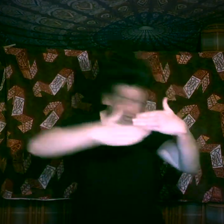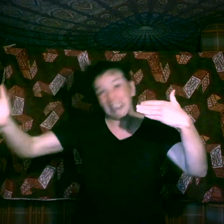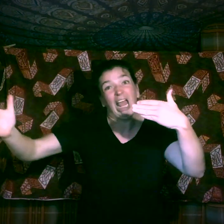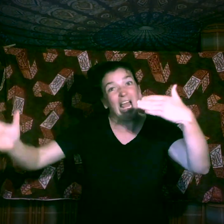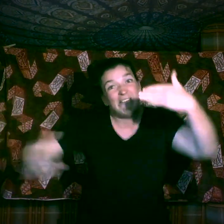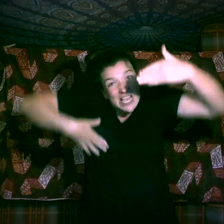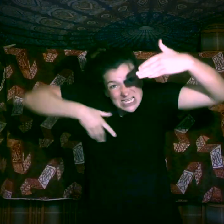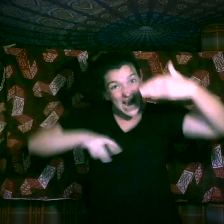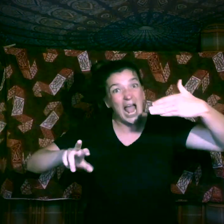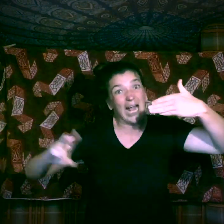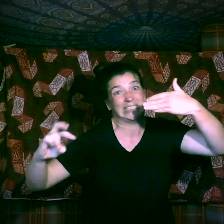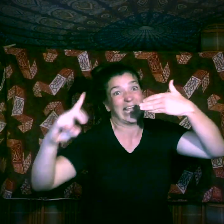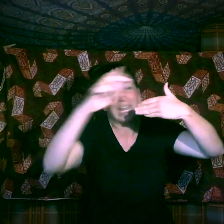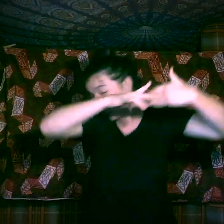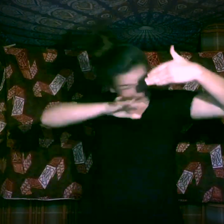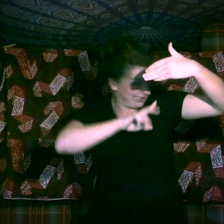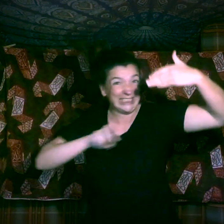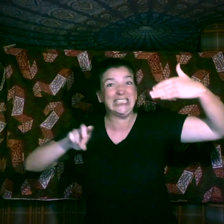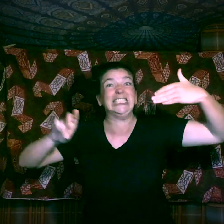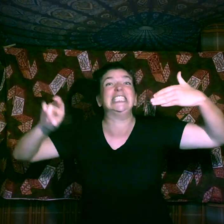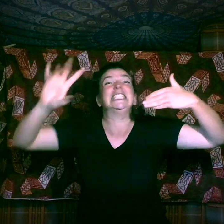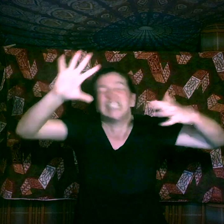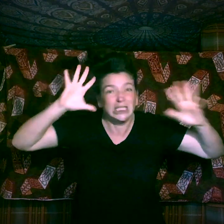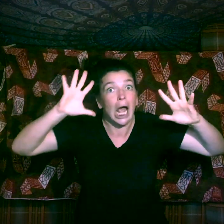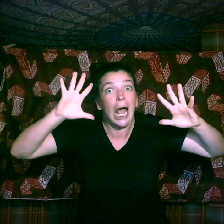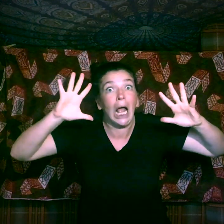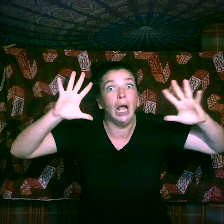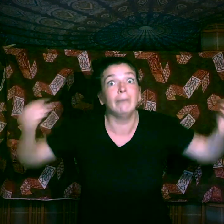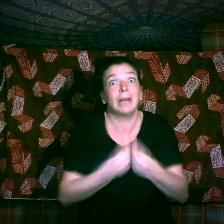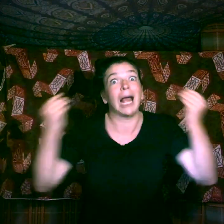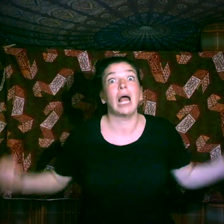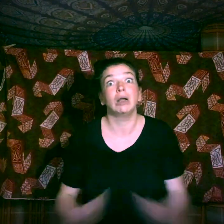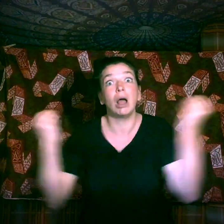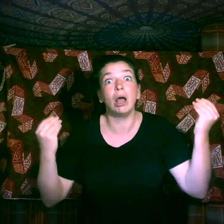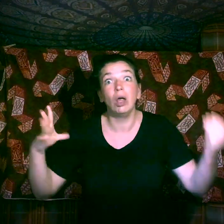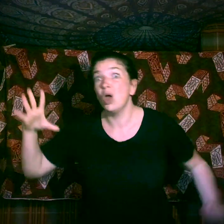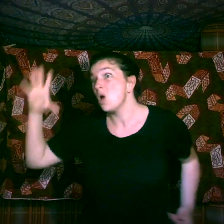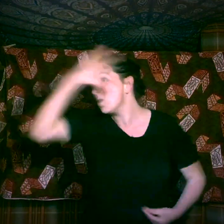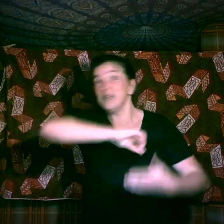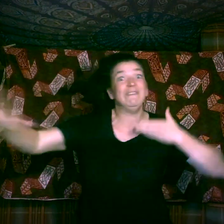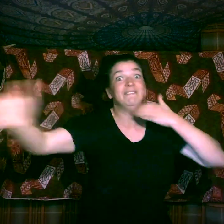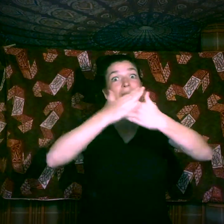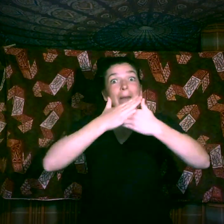l'escalier. Malheur, la porte n'est pas fermée, redescendons l'escalier, fermons la porte.